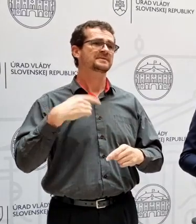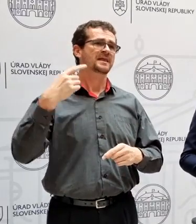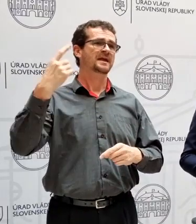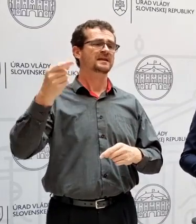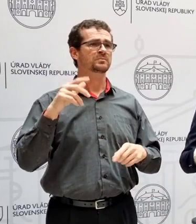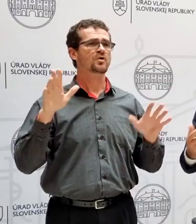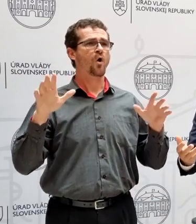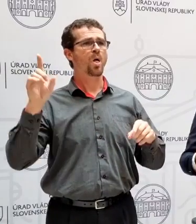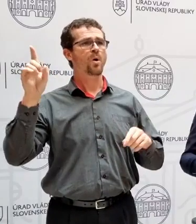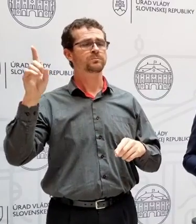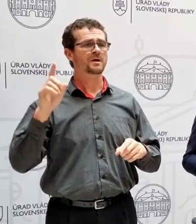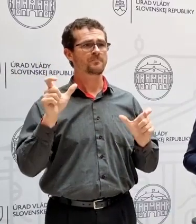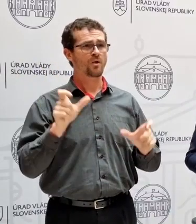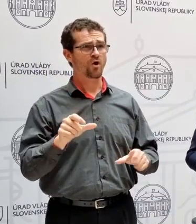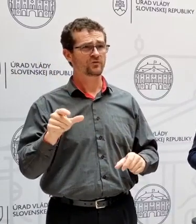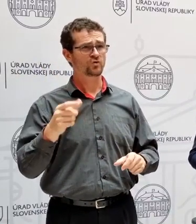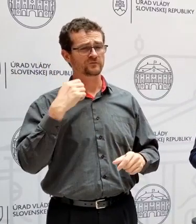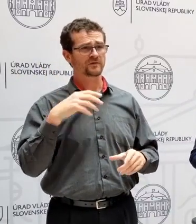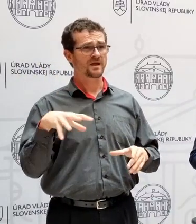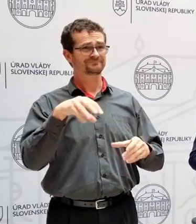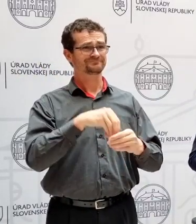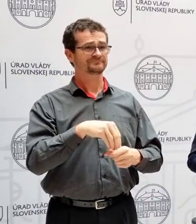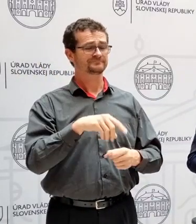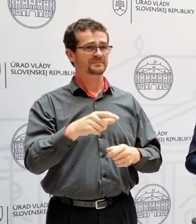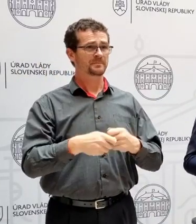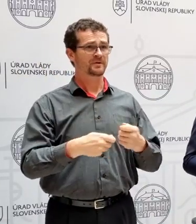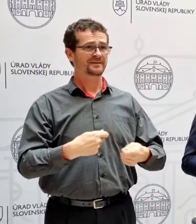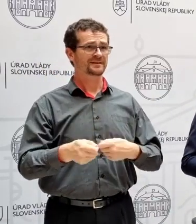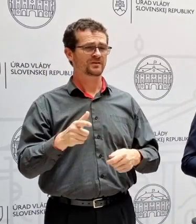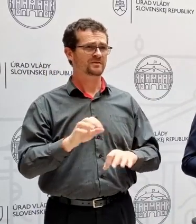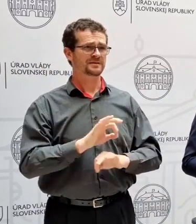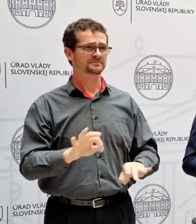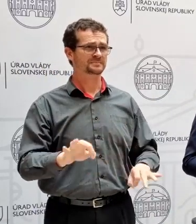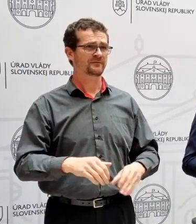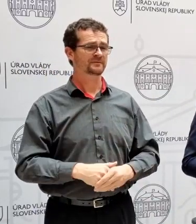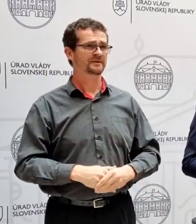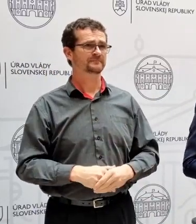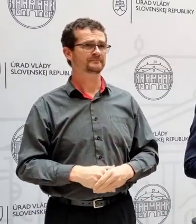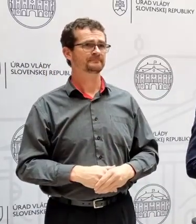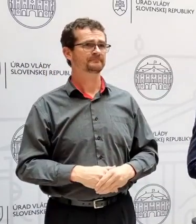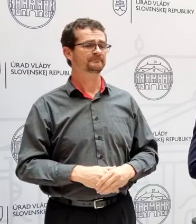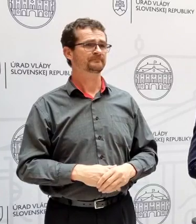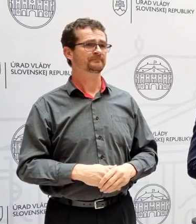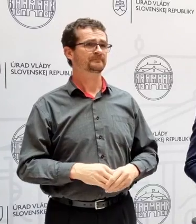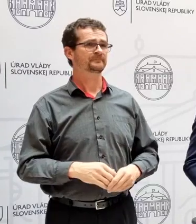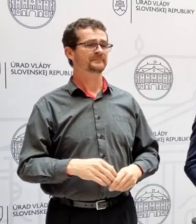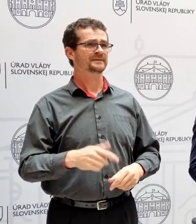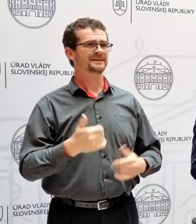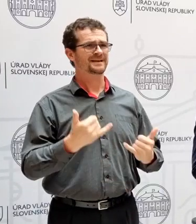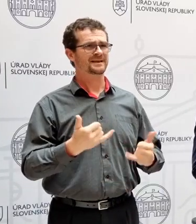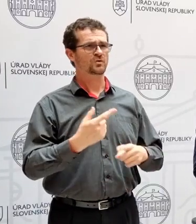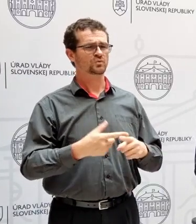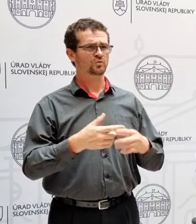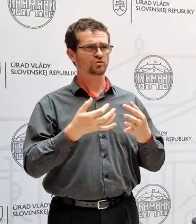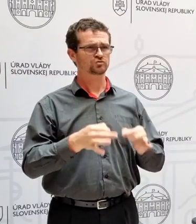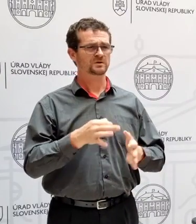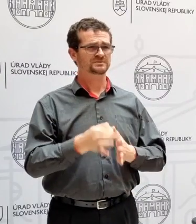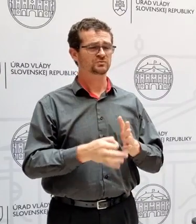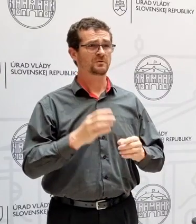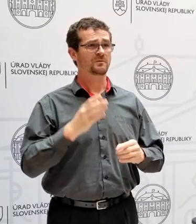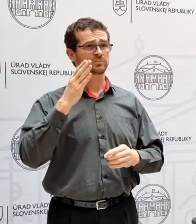budete mať holuba a blokovať toho človeka, aby sa zaradil na pracovný trh, nie je správne. Pán minister, nekomplikujete si teraz trošku tú situáciu tým, že hovoríte,